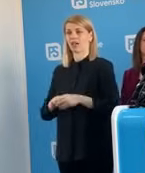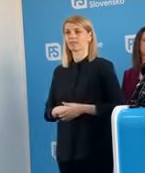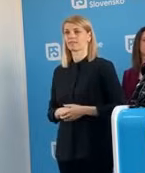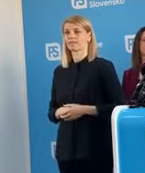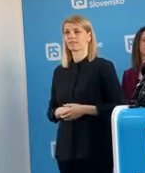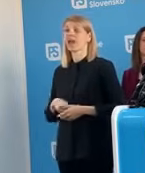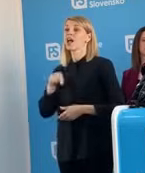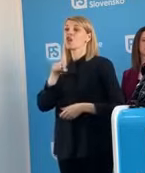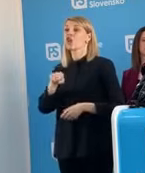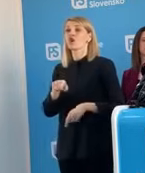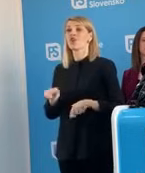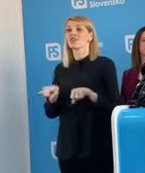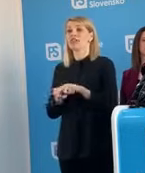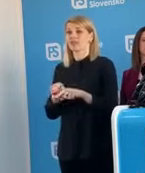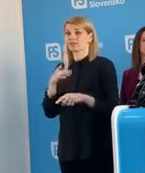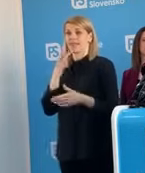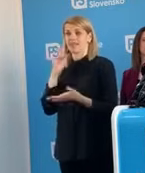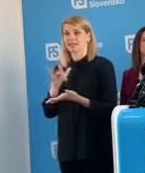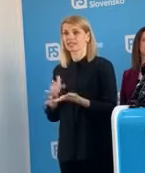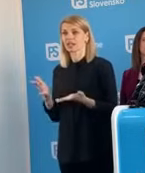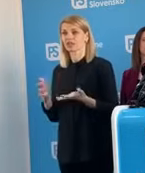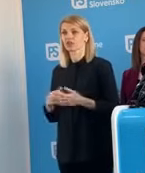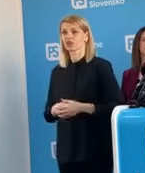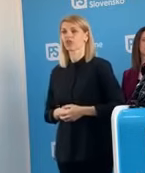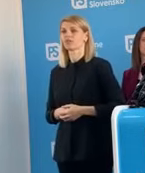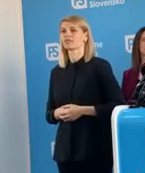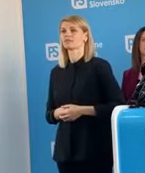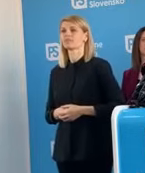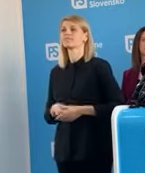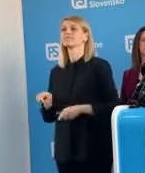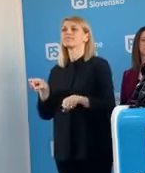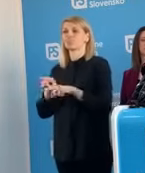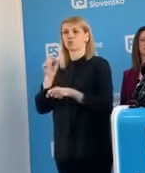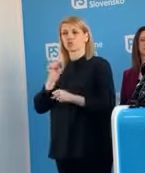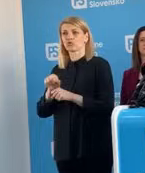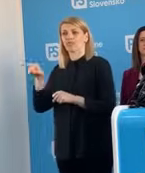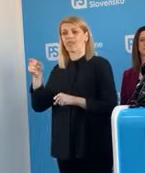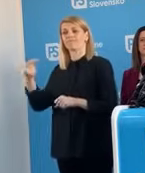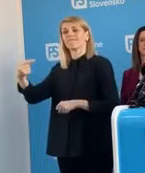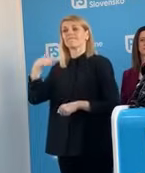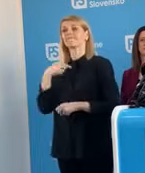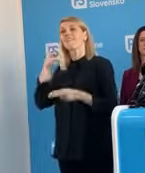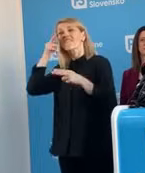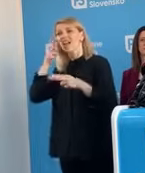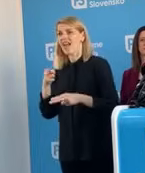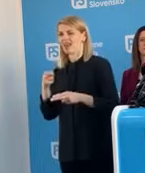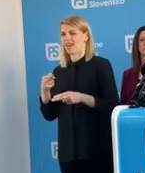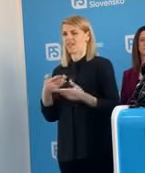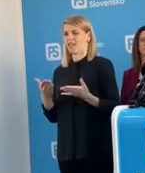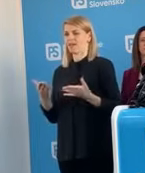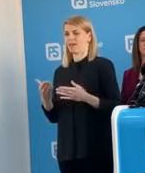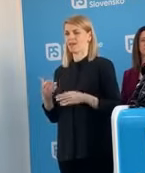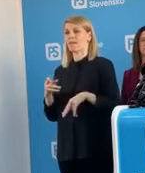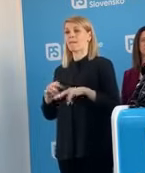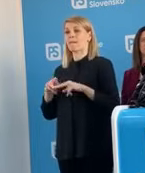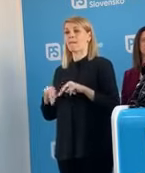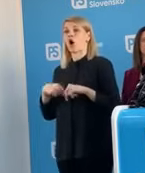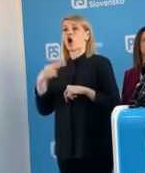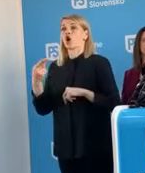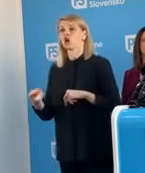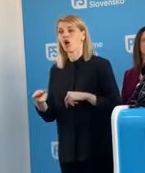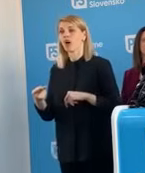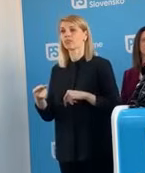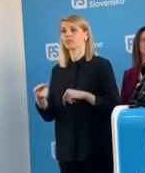Ale toto tiež ešte nestačilo, asi to nebolo celkom účinné a uveriteľné, tak v tretej časti seriálu sme sa